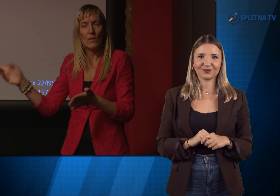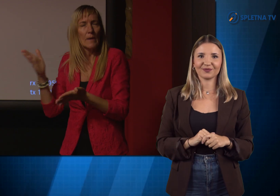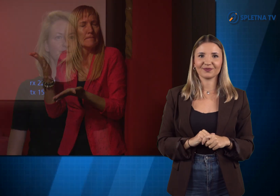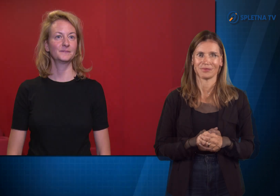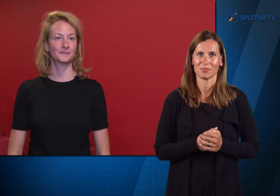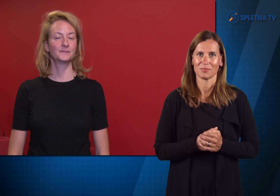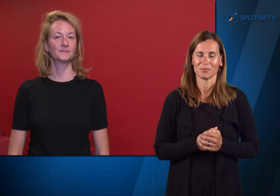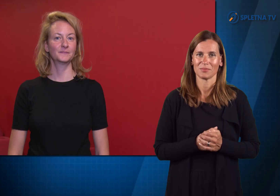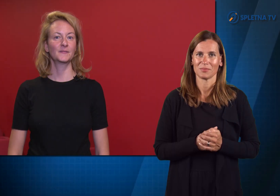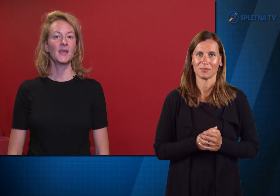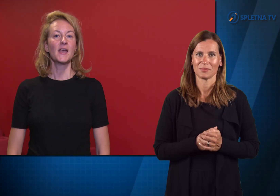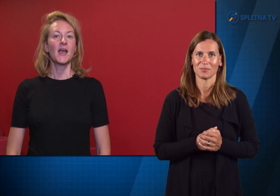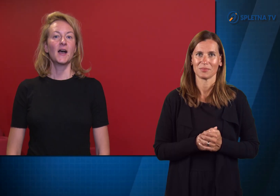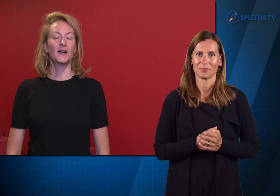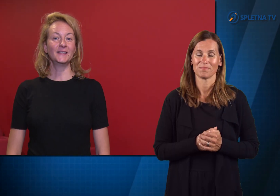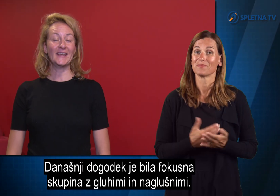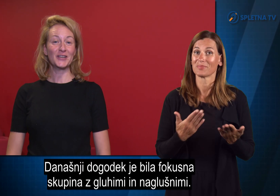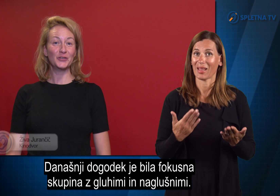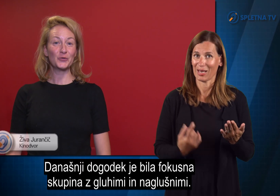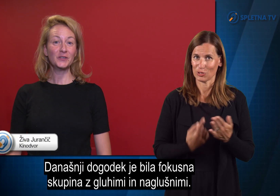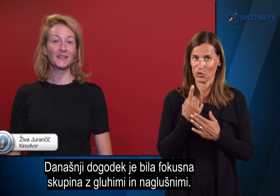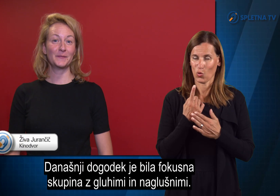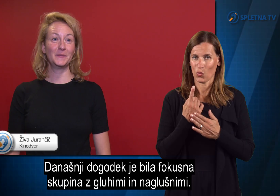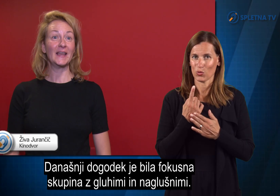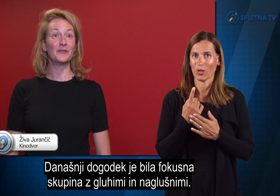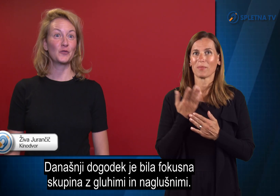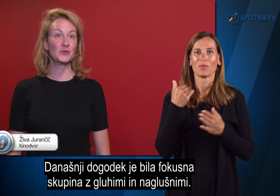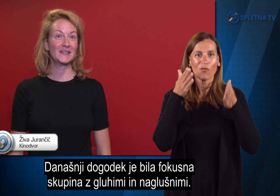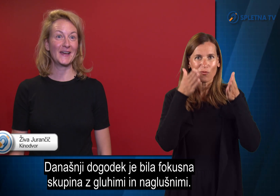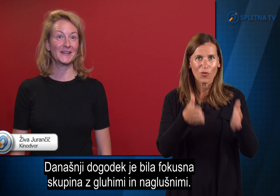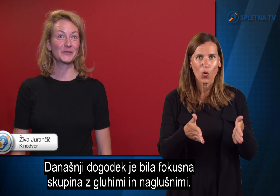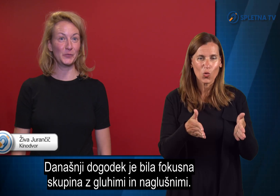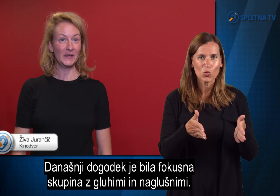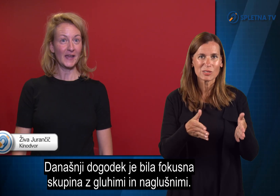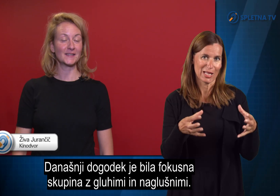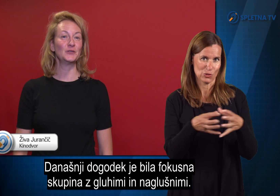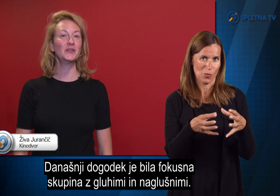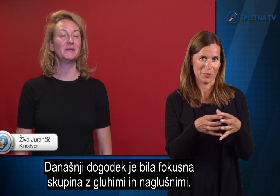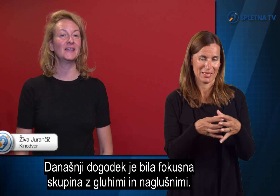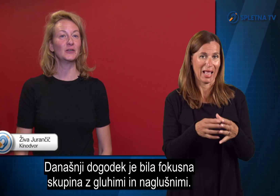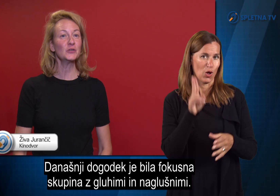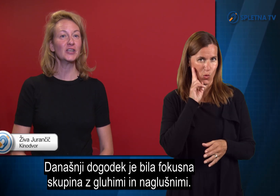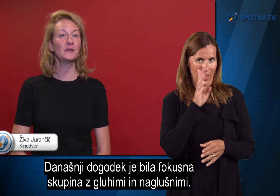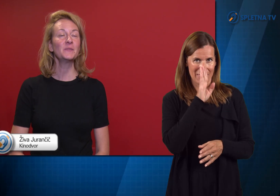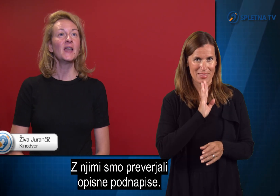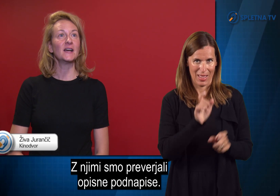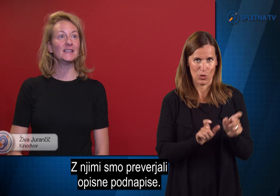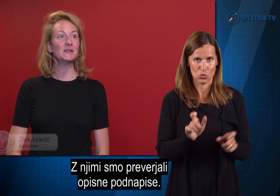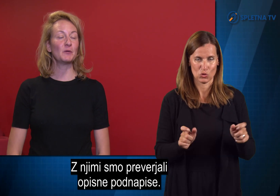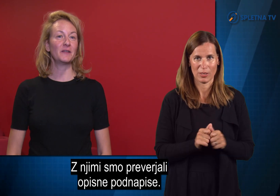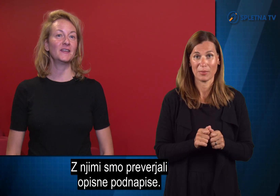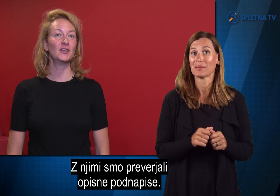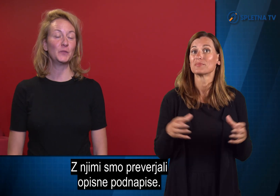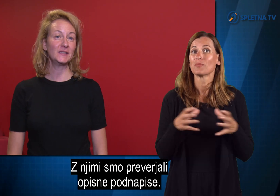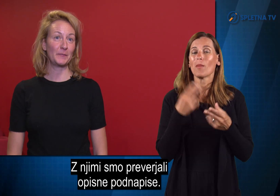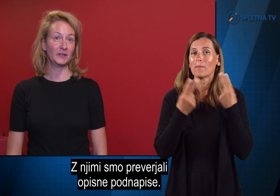pravilnem označevanju govorcev. Današnji dogodek je bila fokusna skupina z gluhimi in naglušnimi. Z njimi